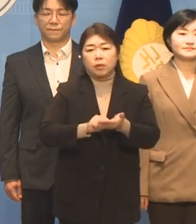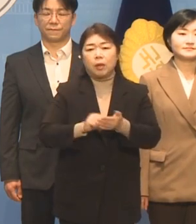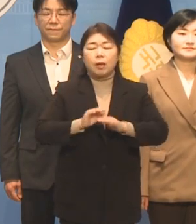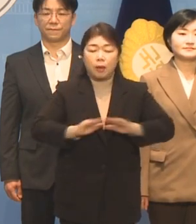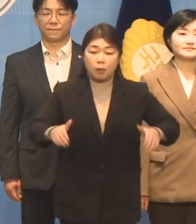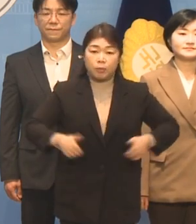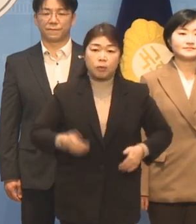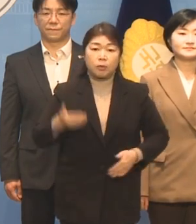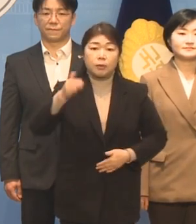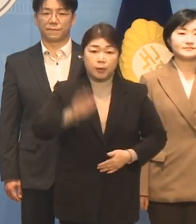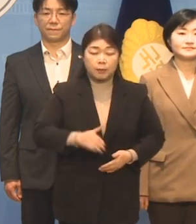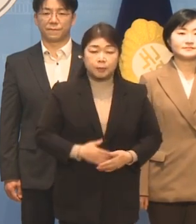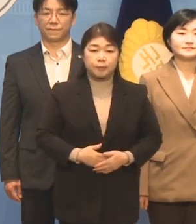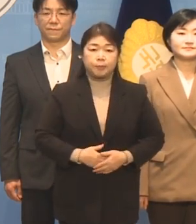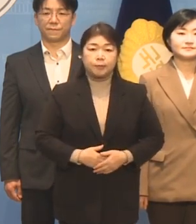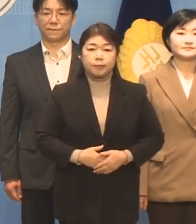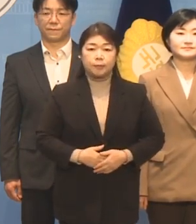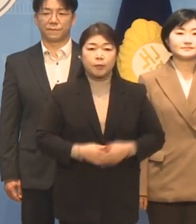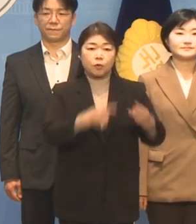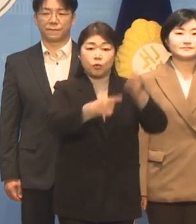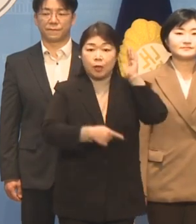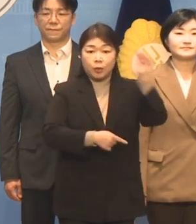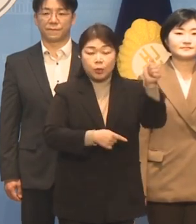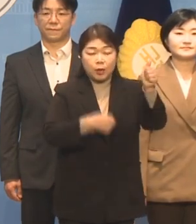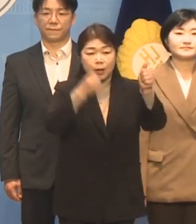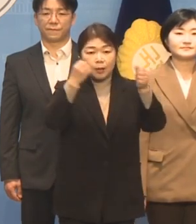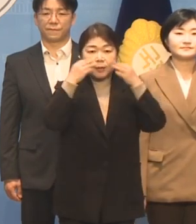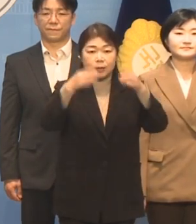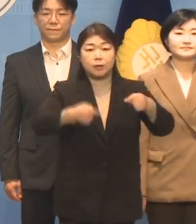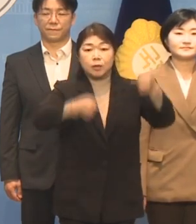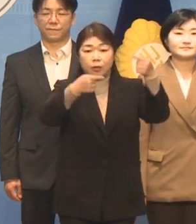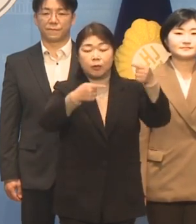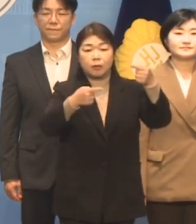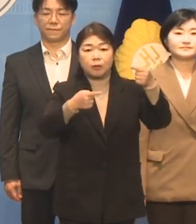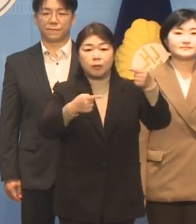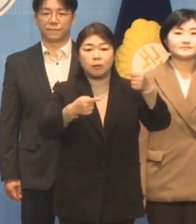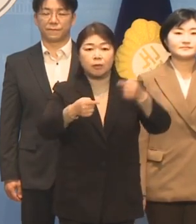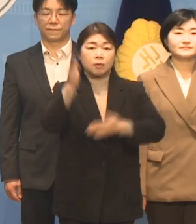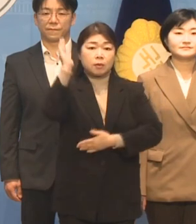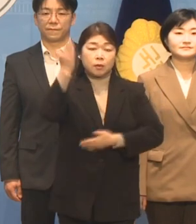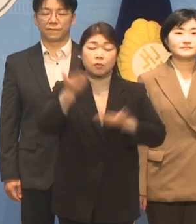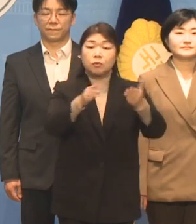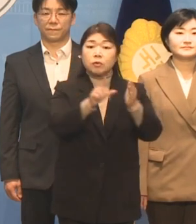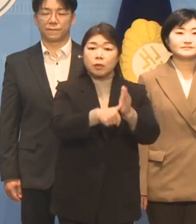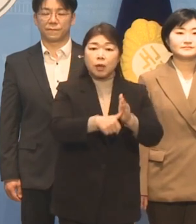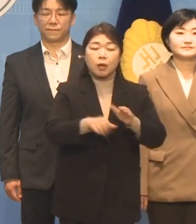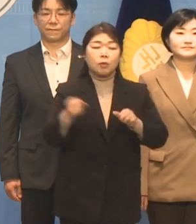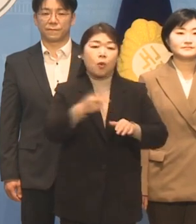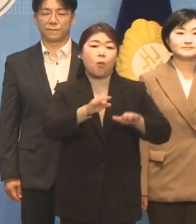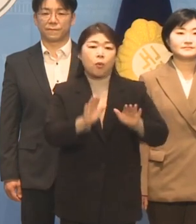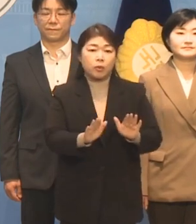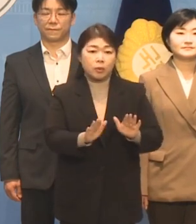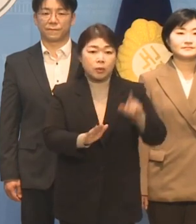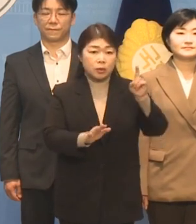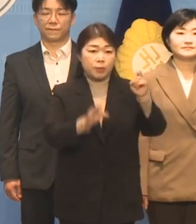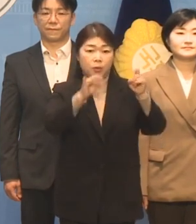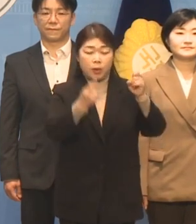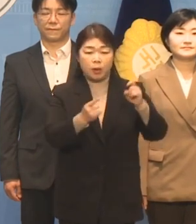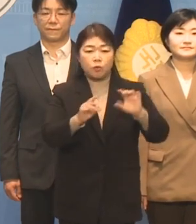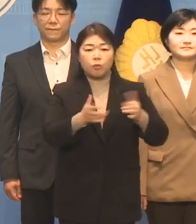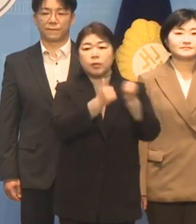그러나 윤석열 대통령의 신념 대담에도 그리고 오늘로 11번째인 민생토론회에서도